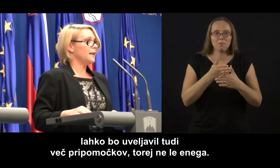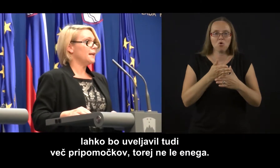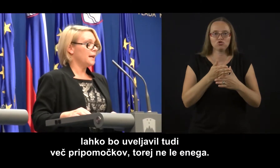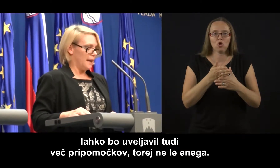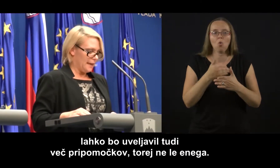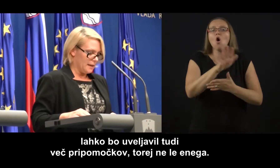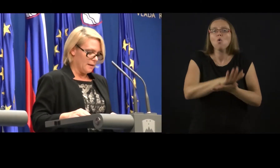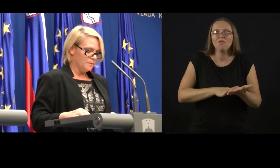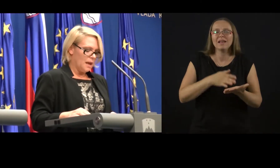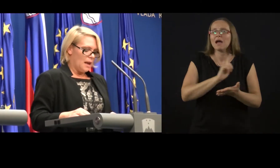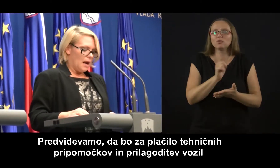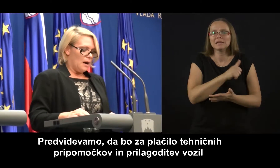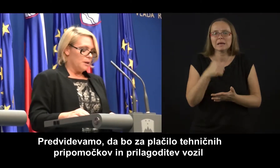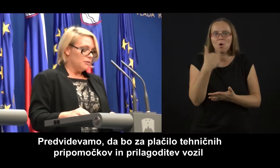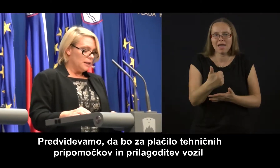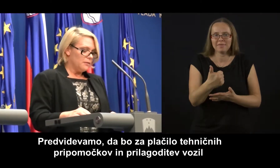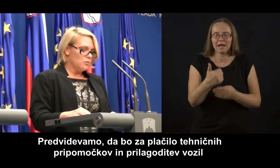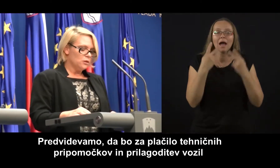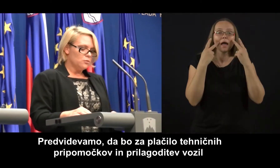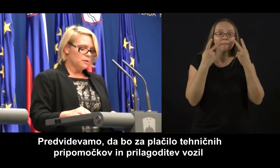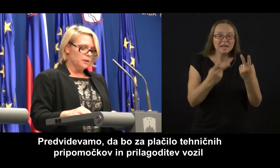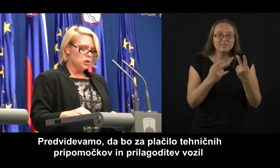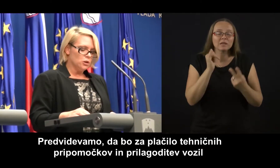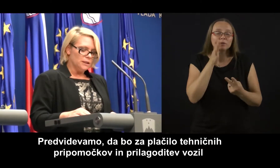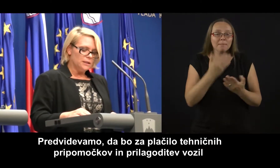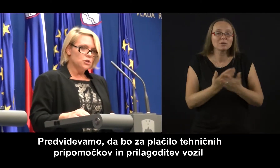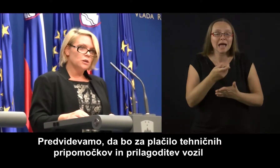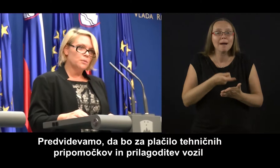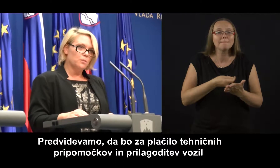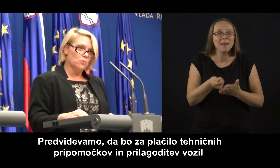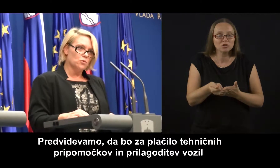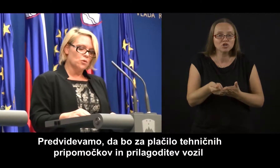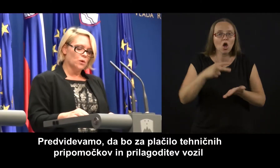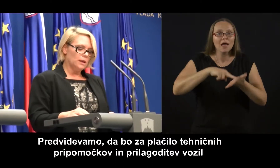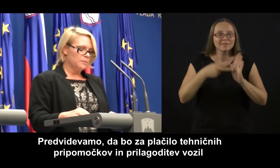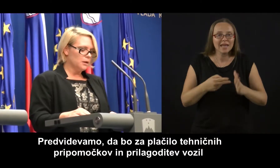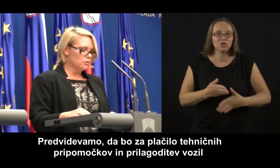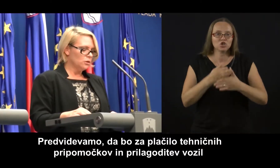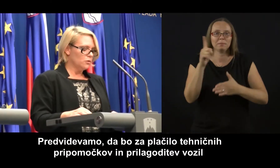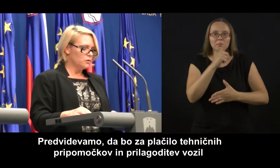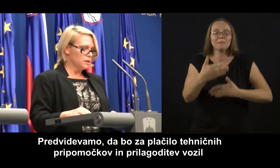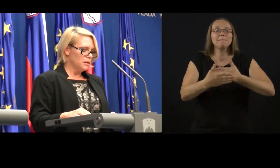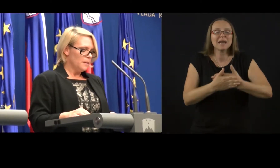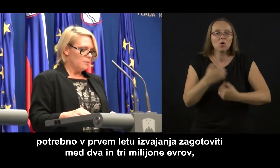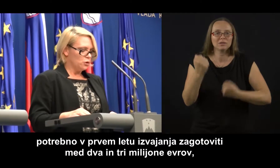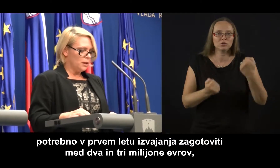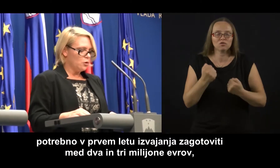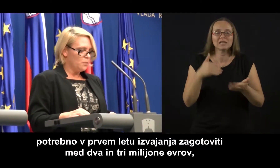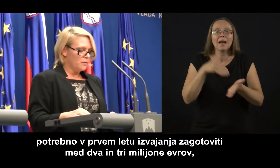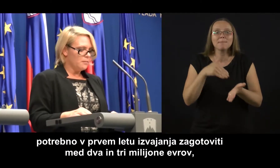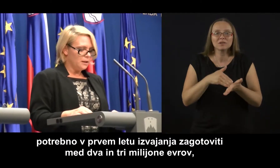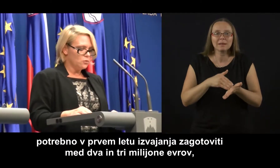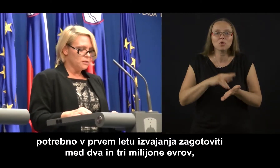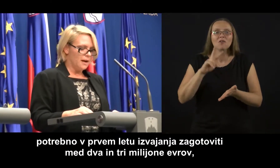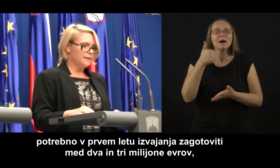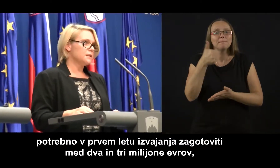torej ne le enega. Predvidevamo, da bo za plačilo tehničnih pripomočkov in prilagoditev vozil potrebno v